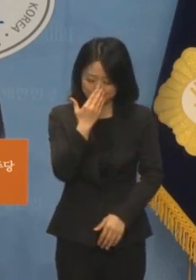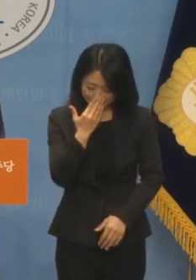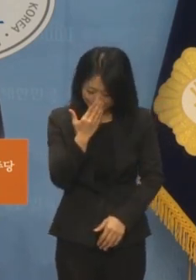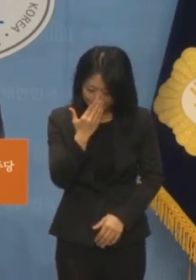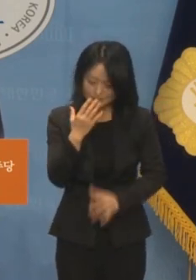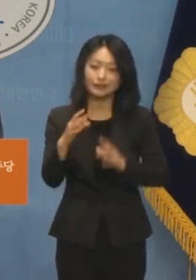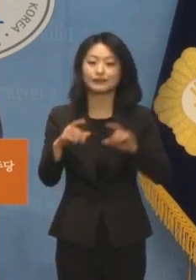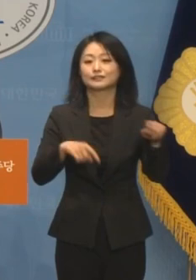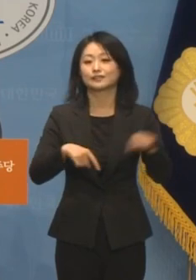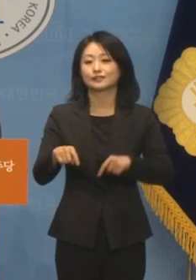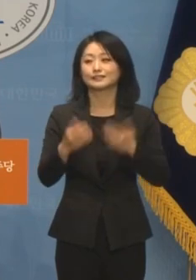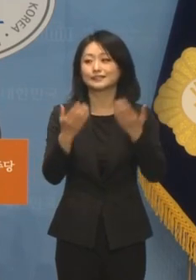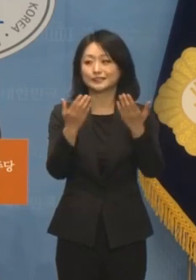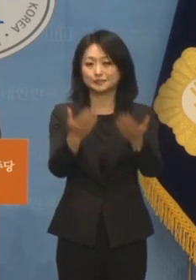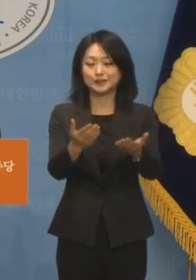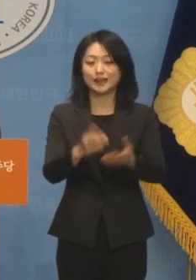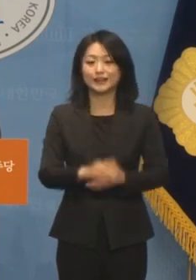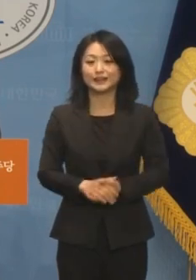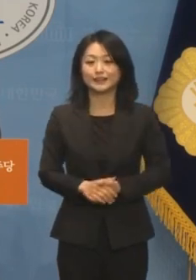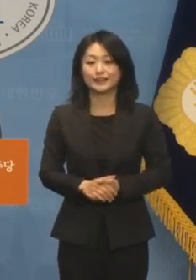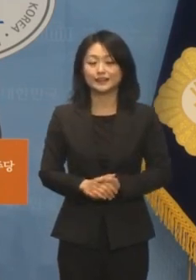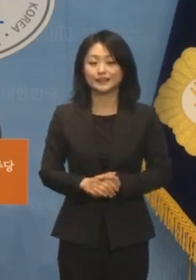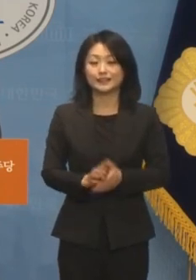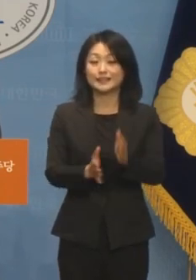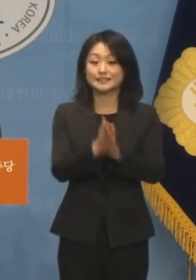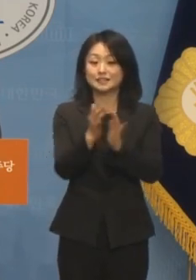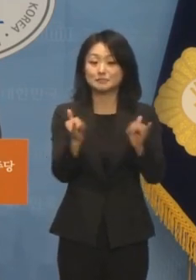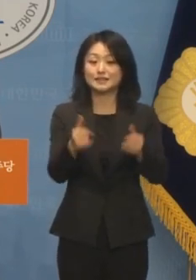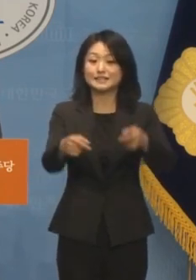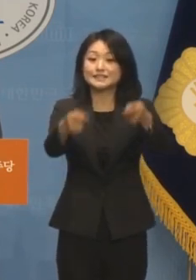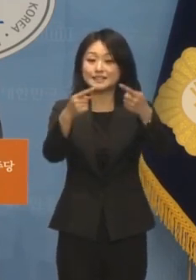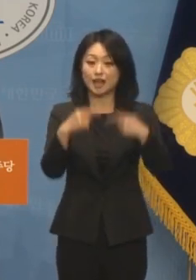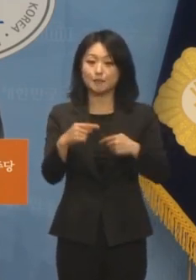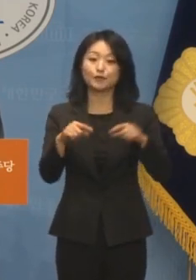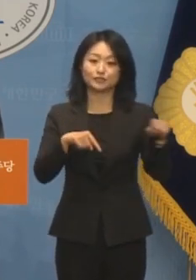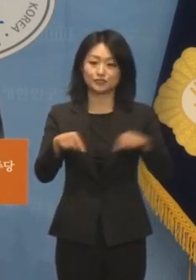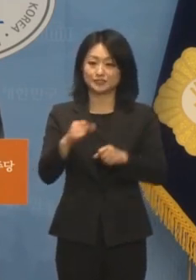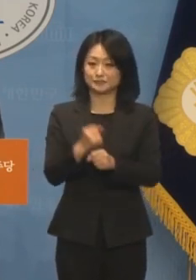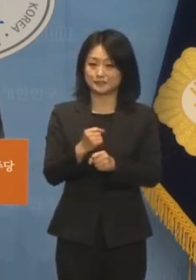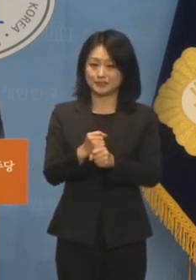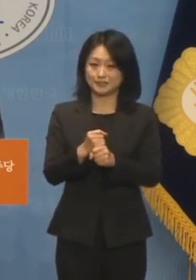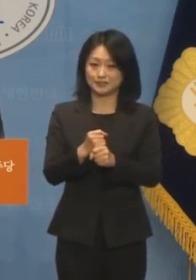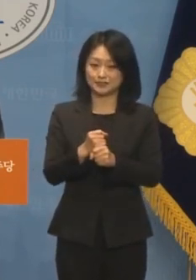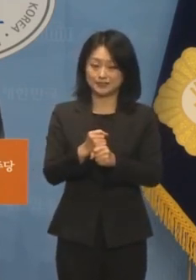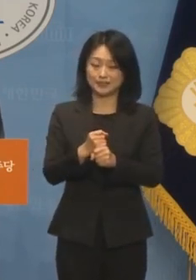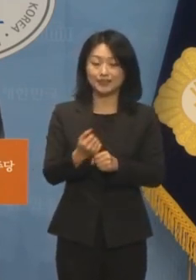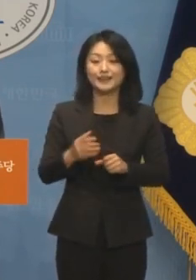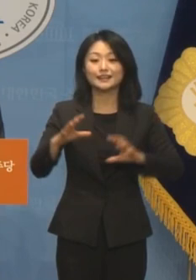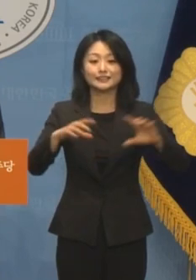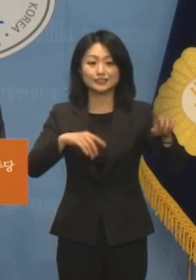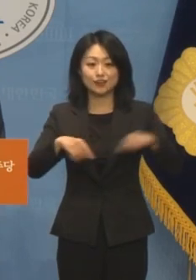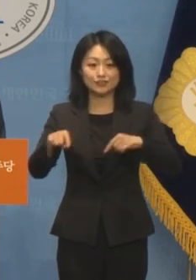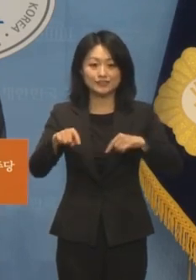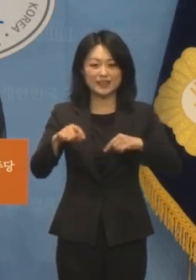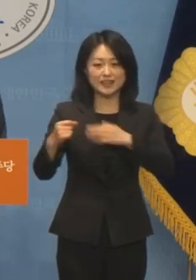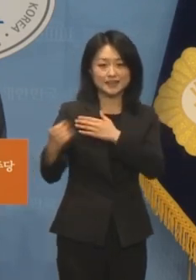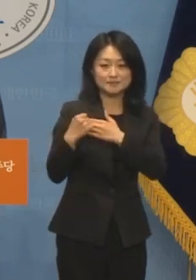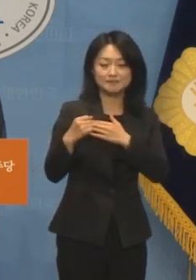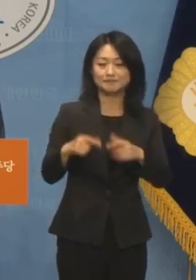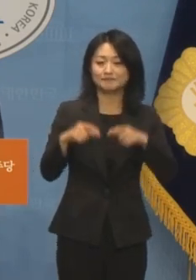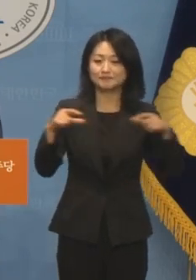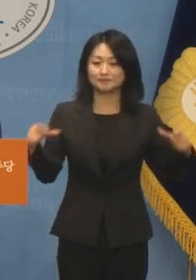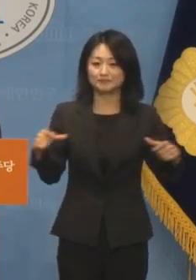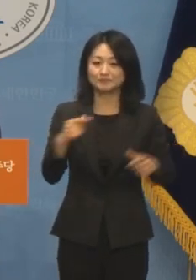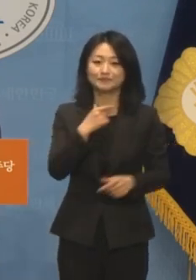하겠습니다. 진정한 시민 참여 정치를 구현하여 정치의 상상력을 확대하겠습니다.